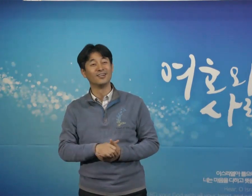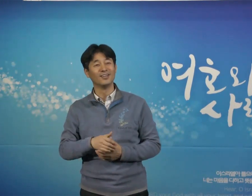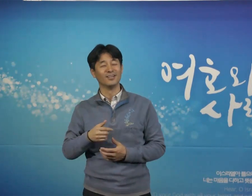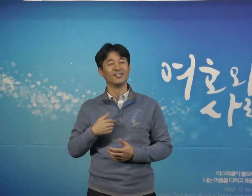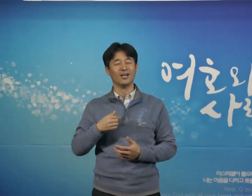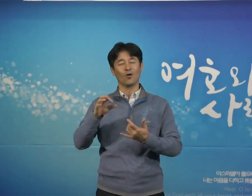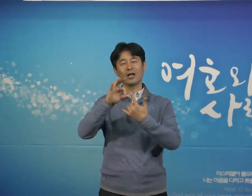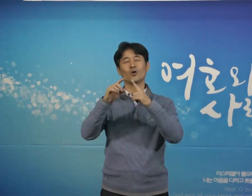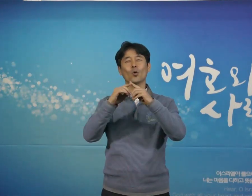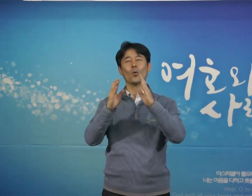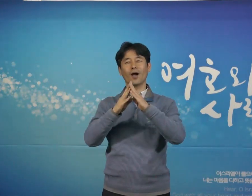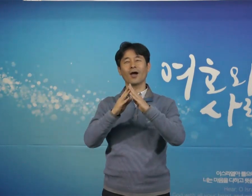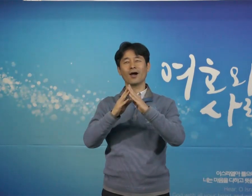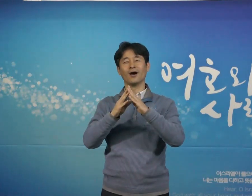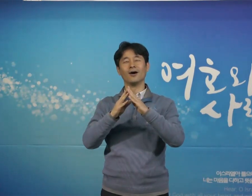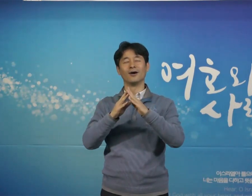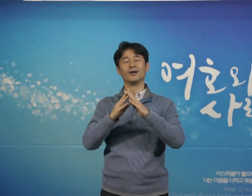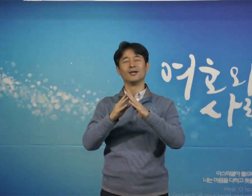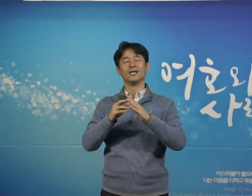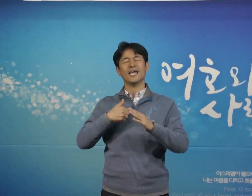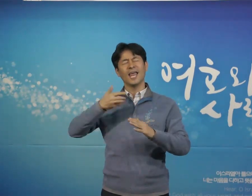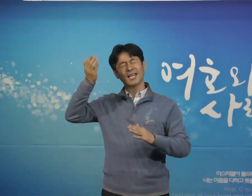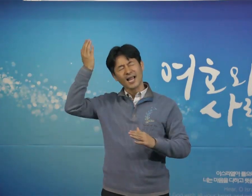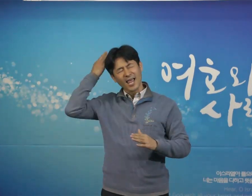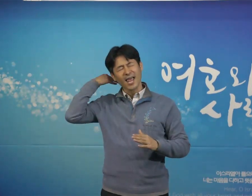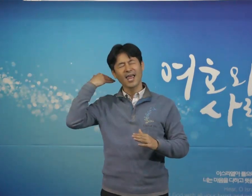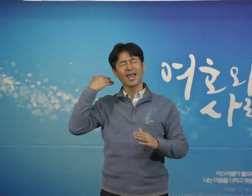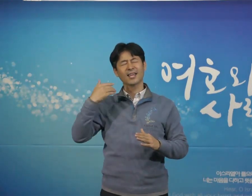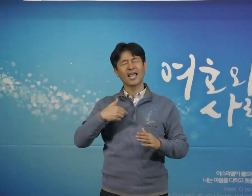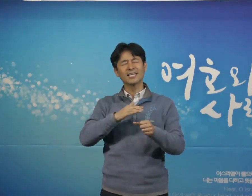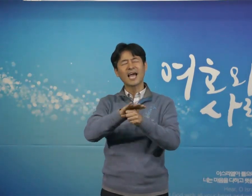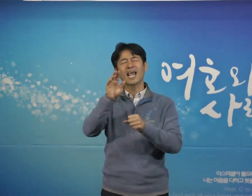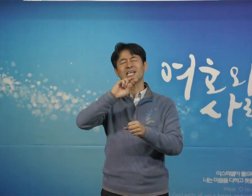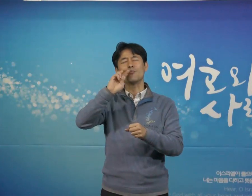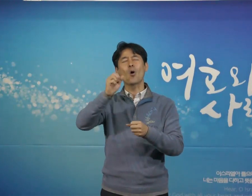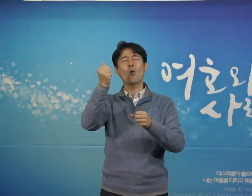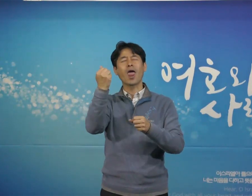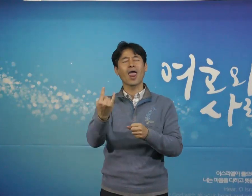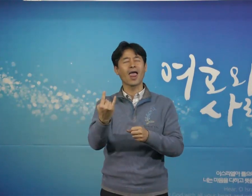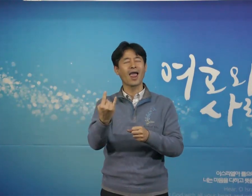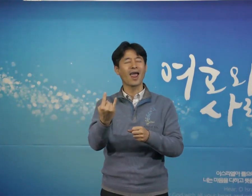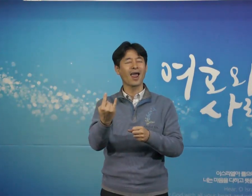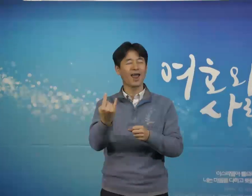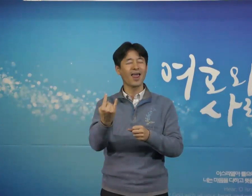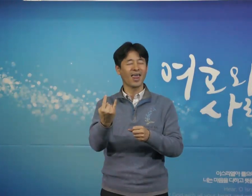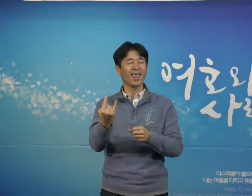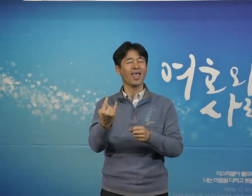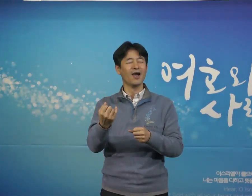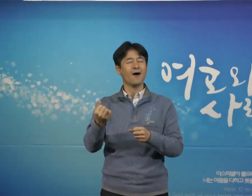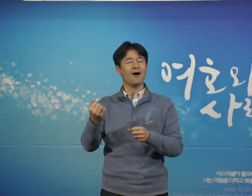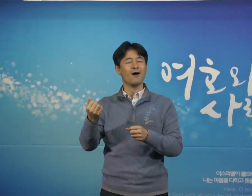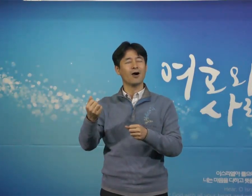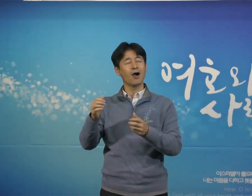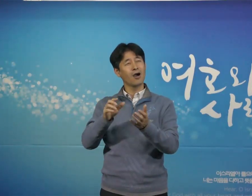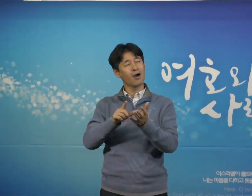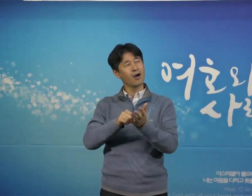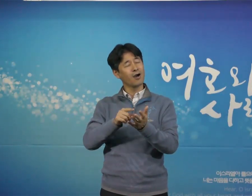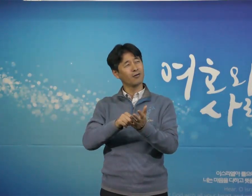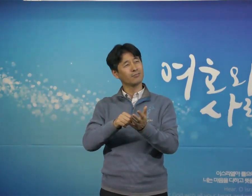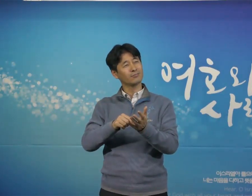제가 생각할 때 광성교회에서 제가 예전에 이제 사역하던